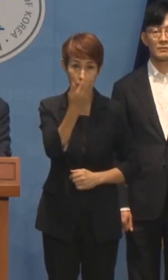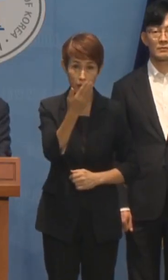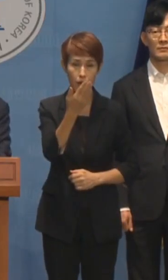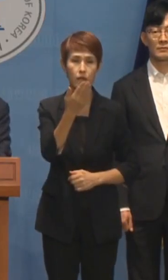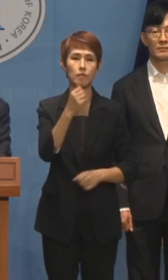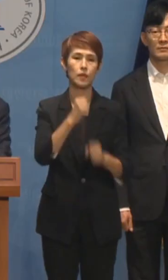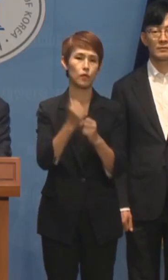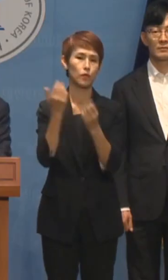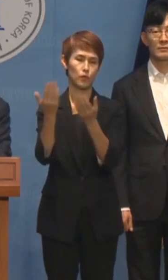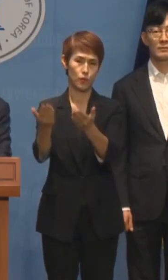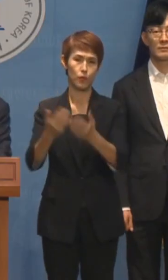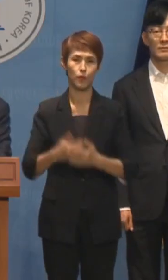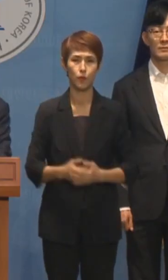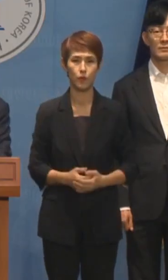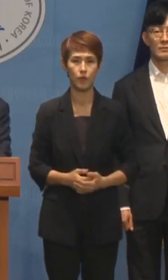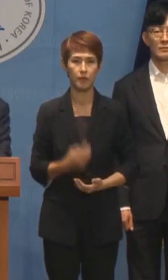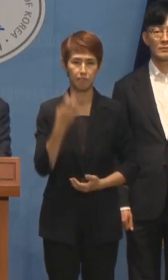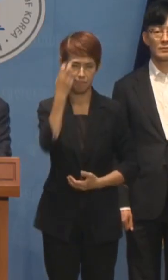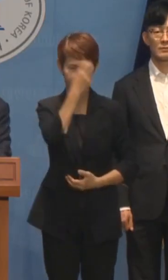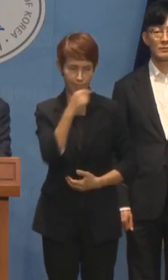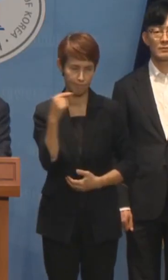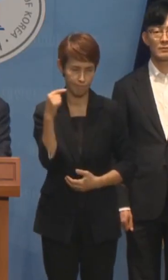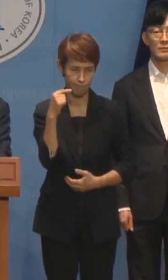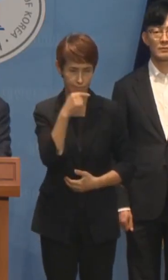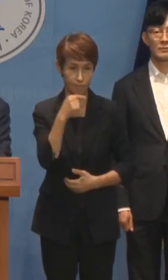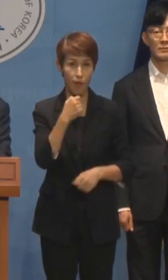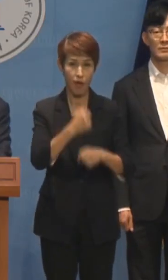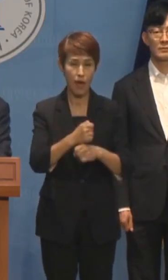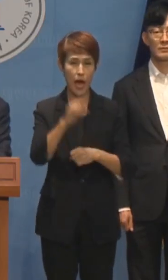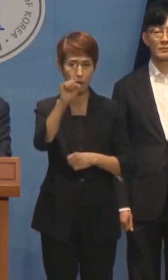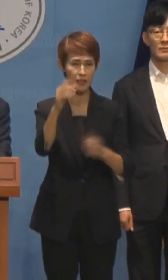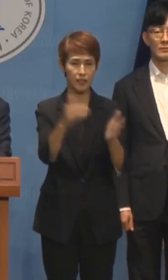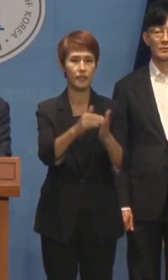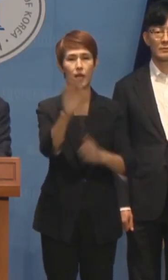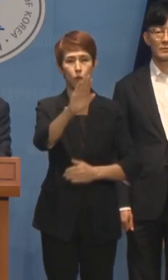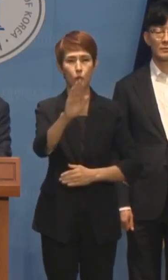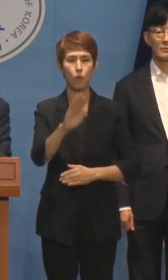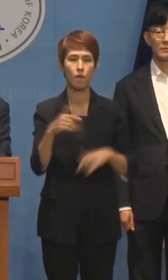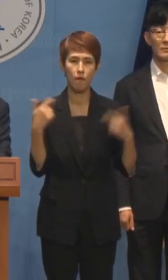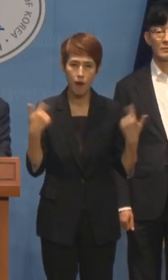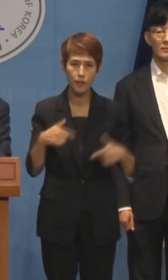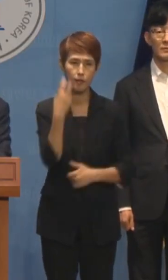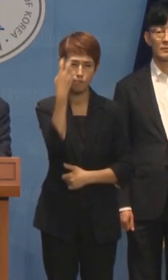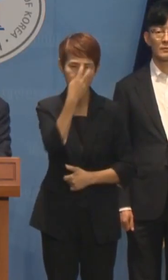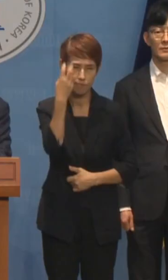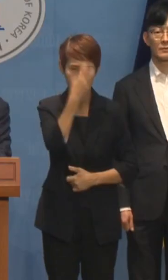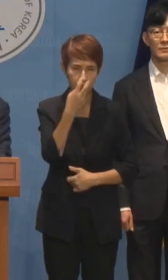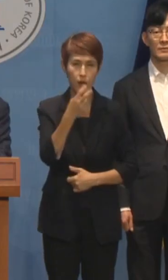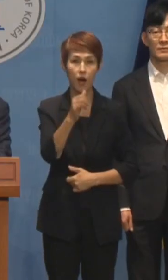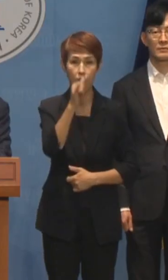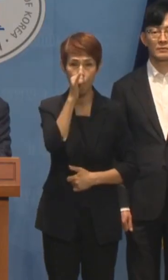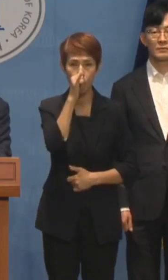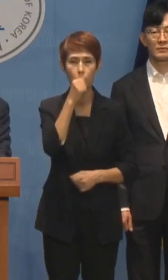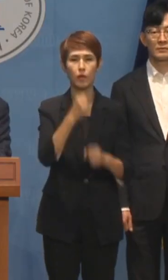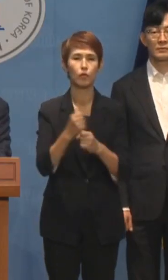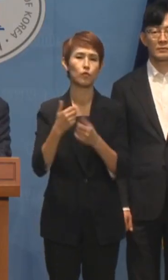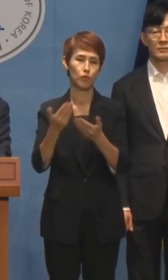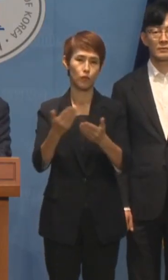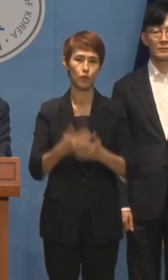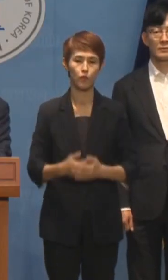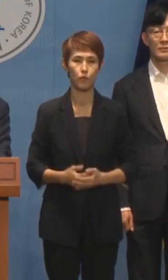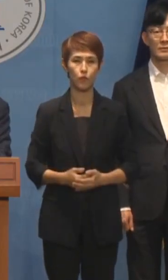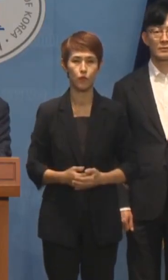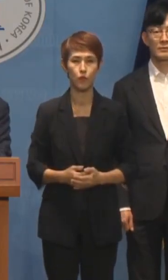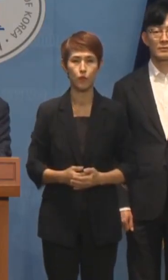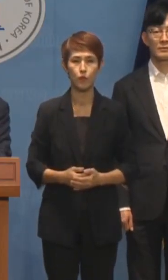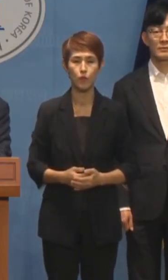촉구하고 단속과 수사가 일시적이 아닌 상시적으로 진행되도록 하며